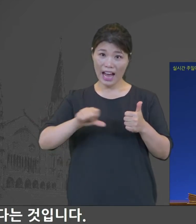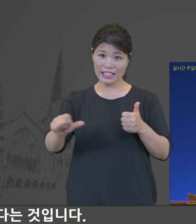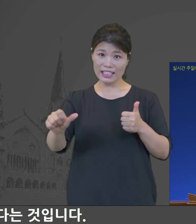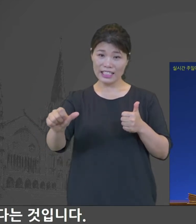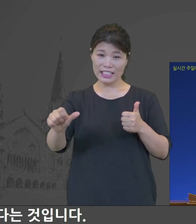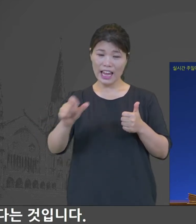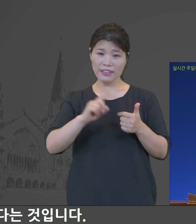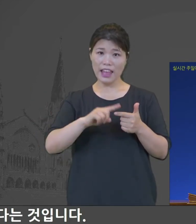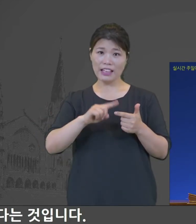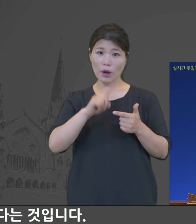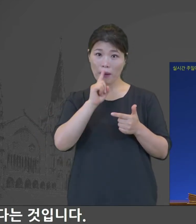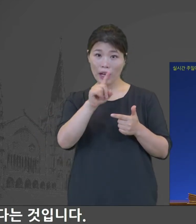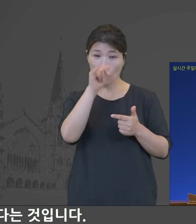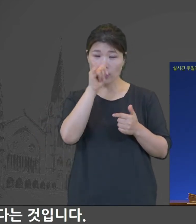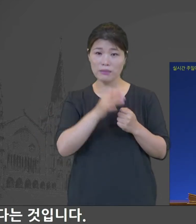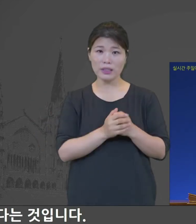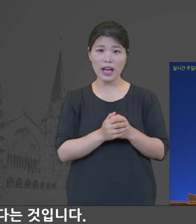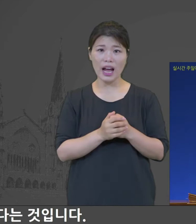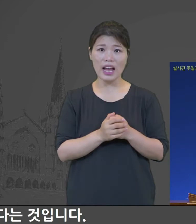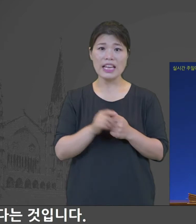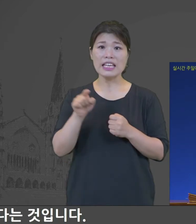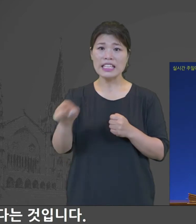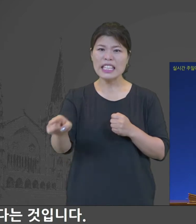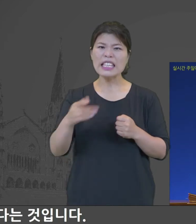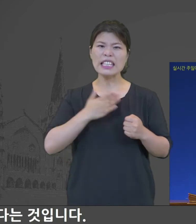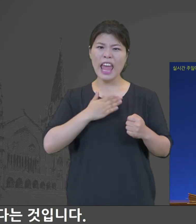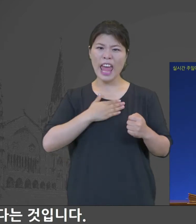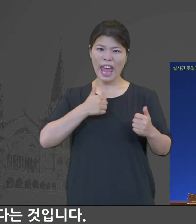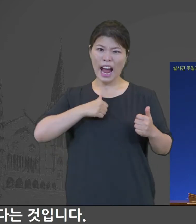뭐라고 표현하냐면 이 내 아들이